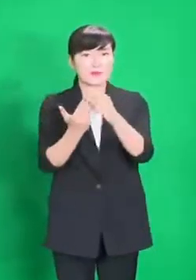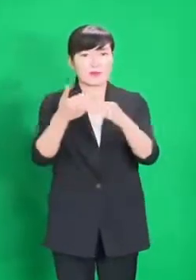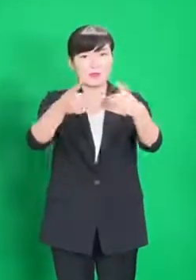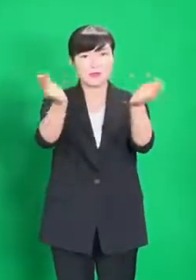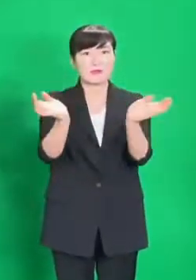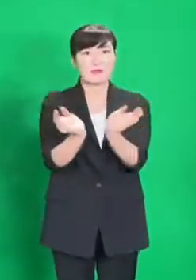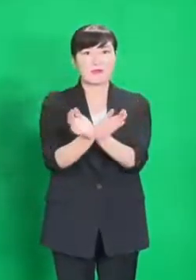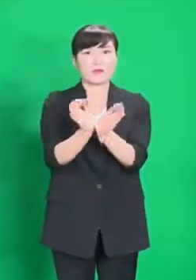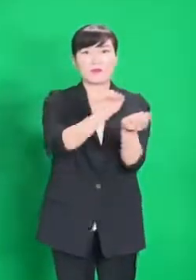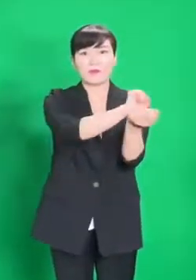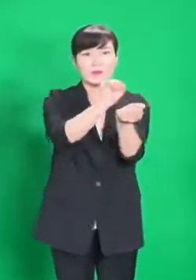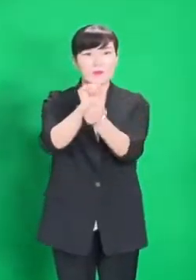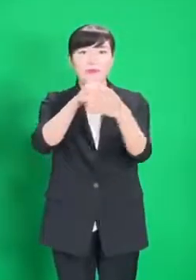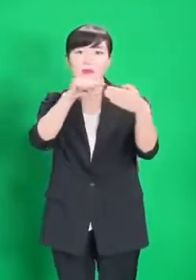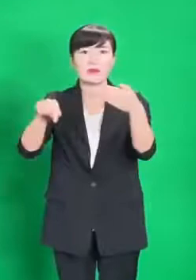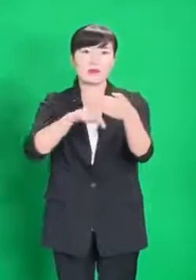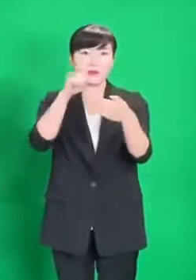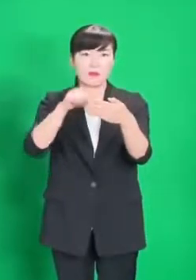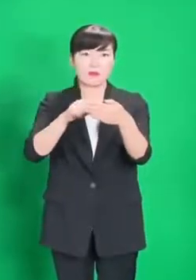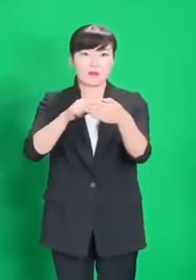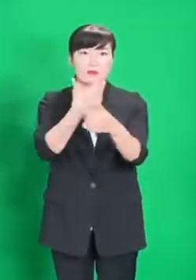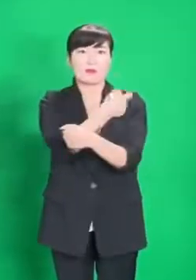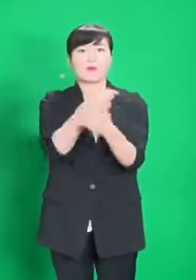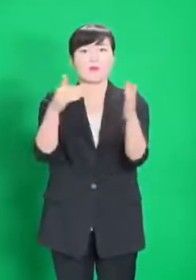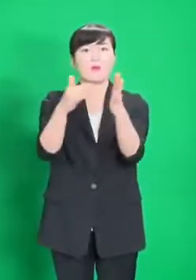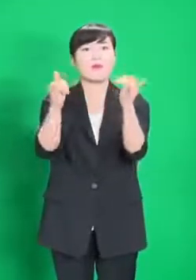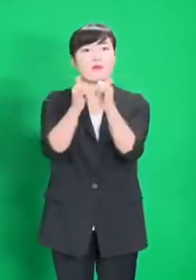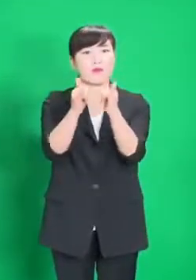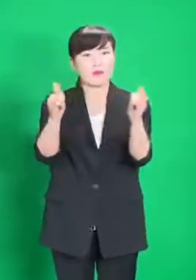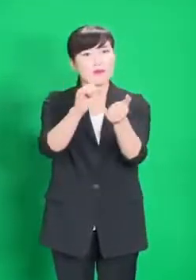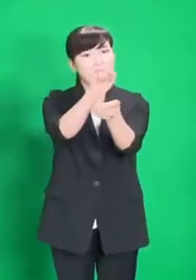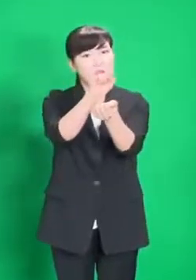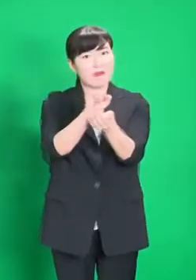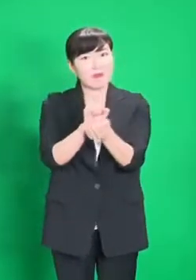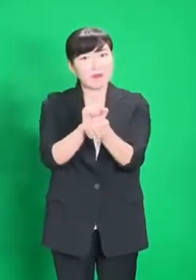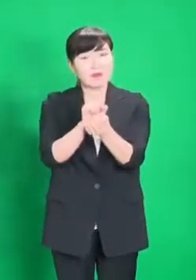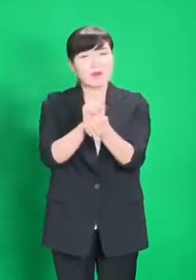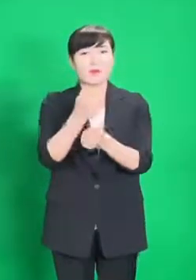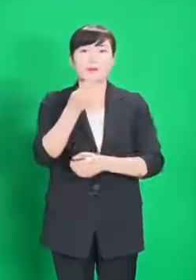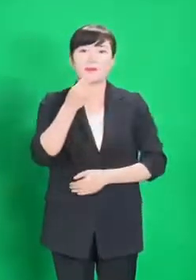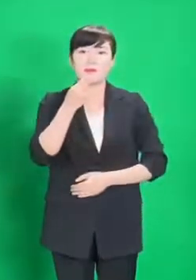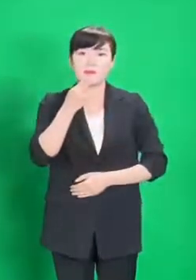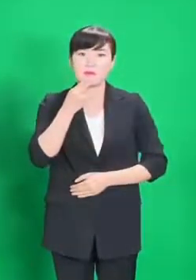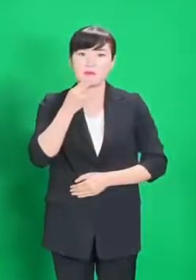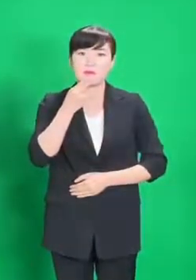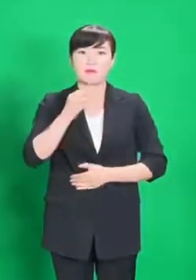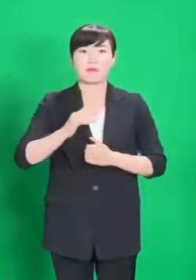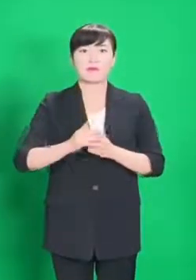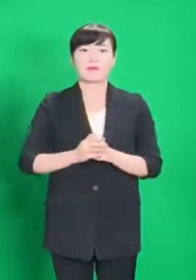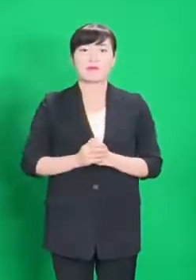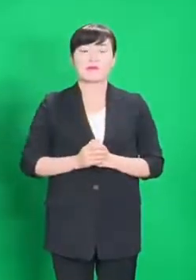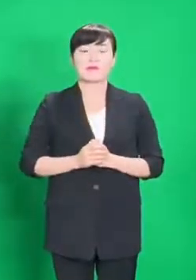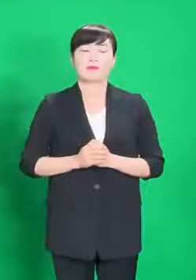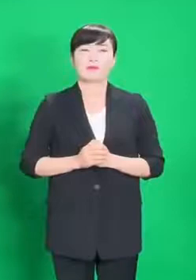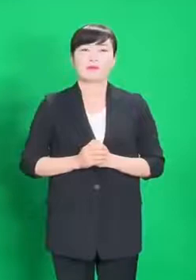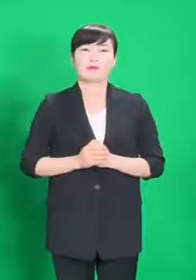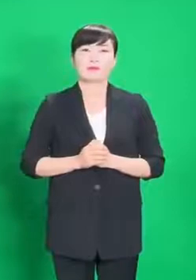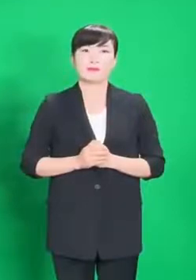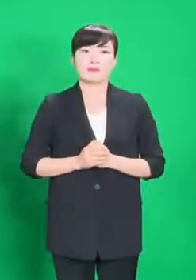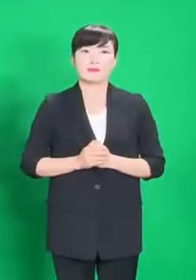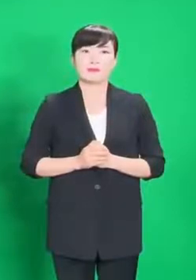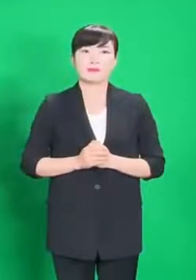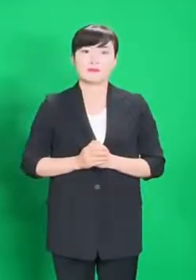집단 감염 속에서도 백신 접종자는 감염되지 않는 사례가 계속 보고되고 있습니다.